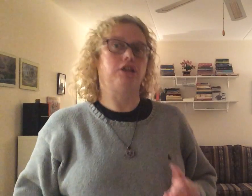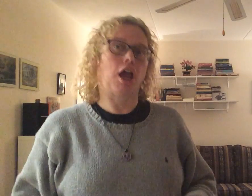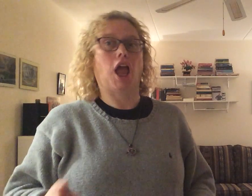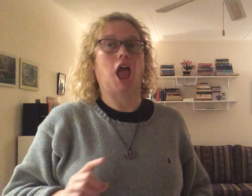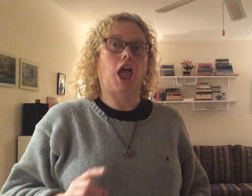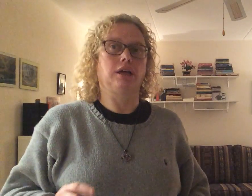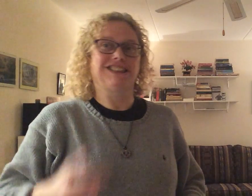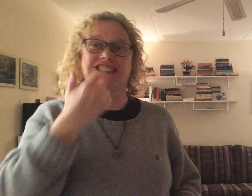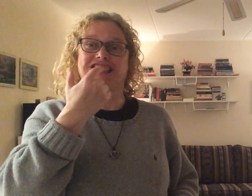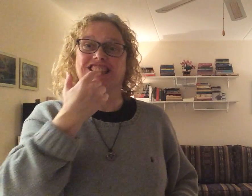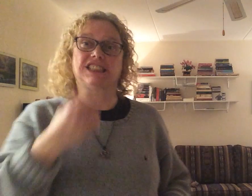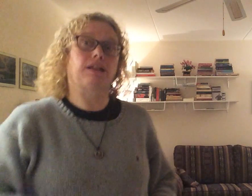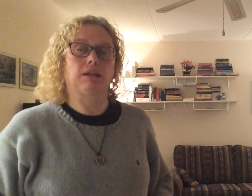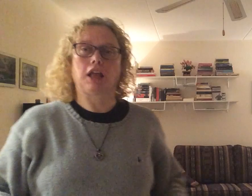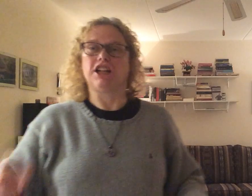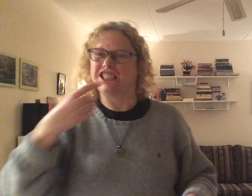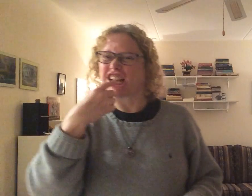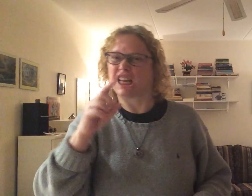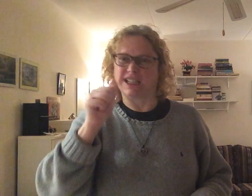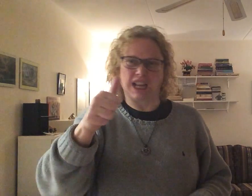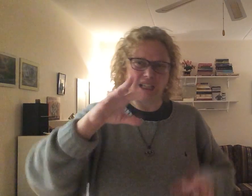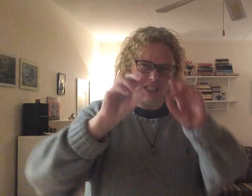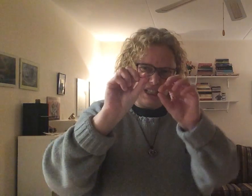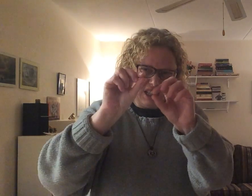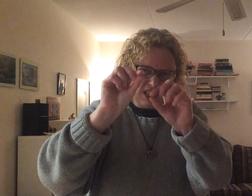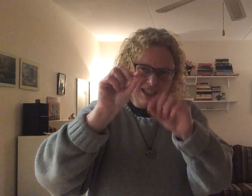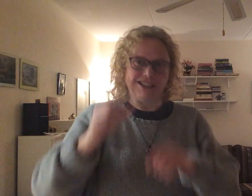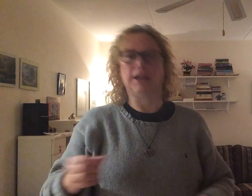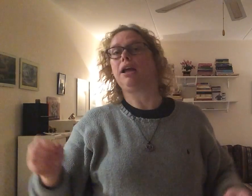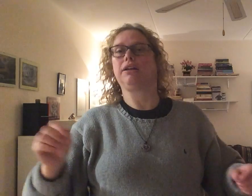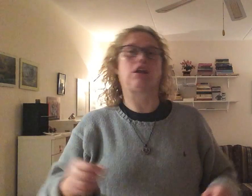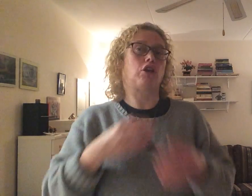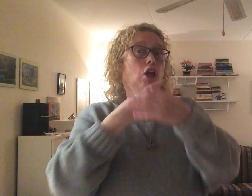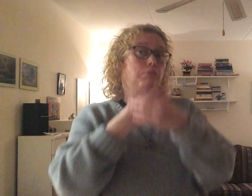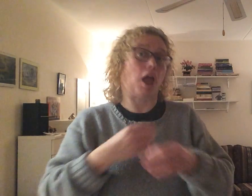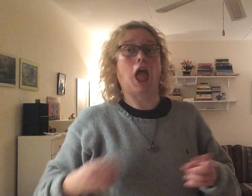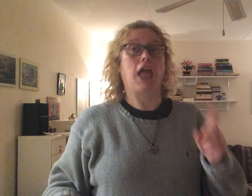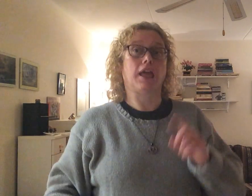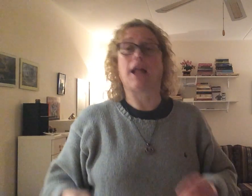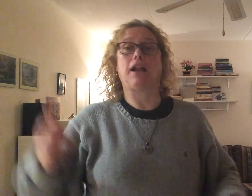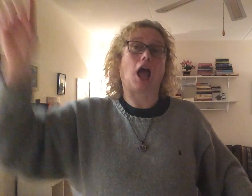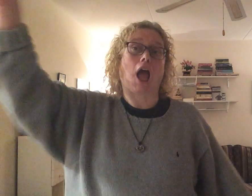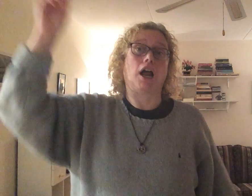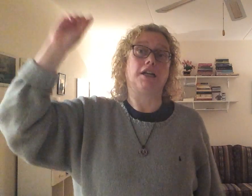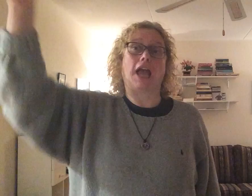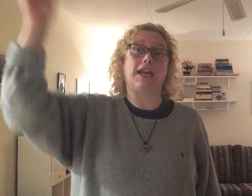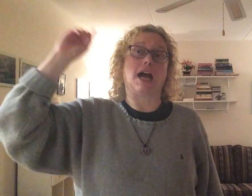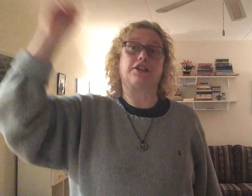tandje. Een klein tandje nog erbovenop, voordat we hier de temper uit worden geschopt. Hey! Staat hij lekker hard, dan kan je hard